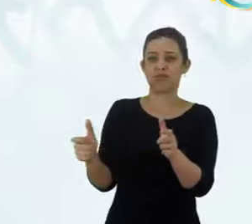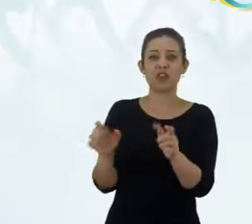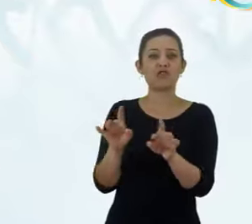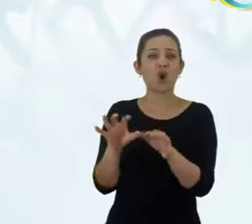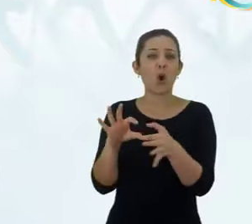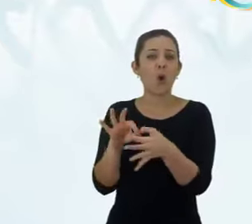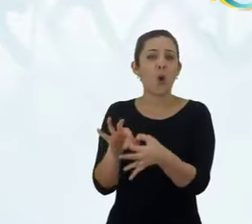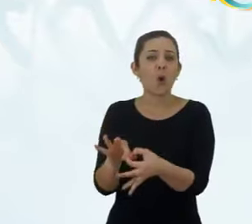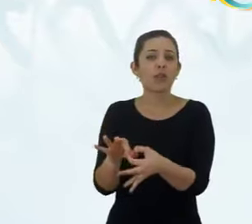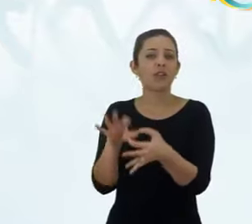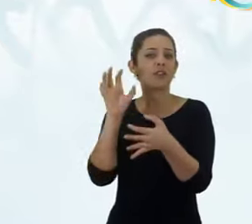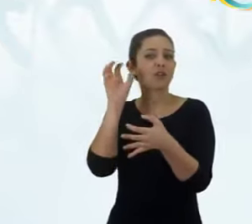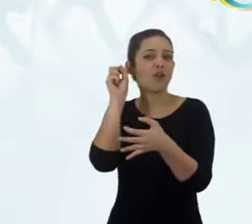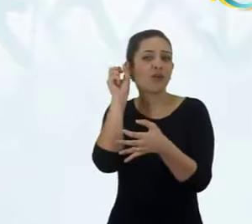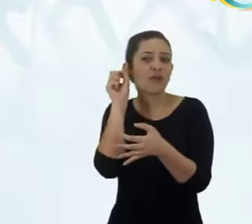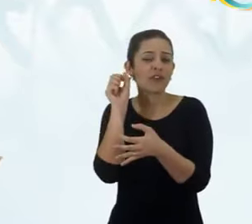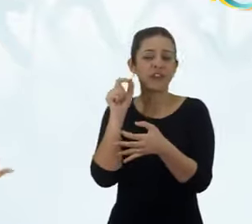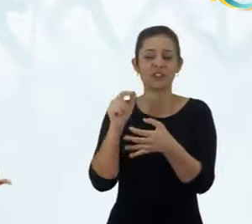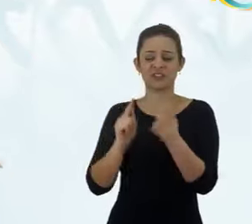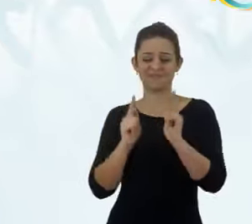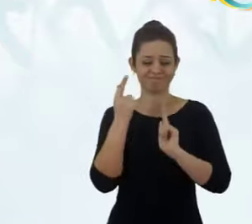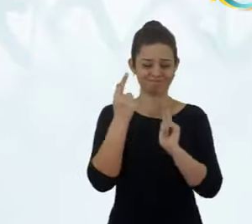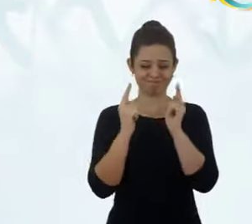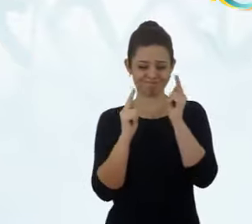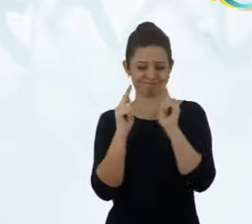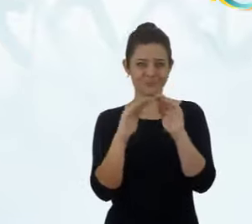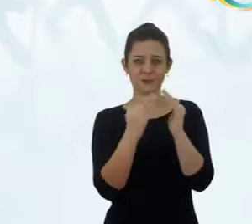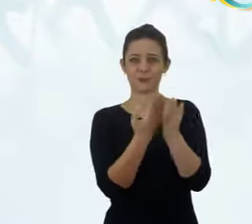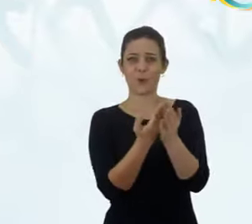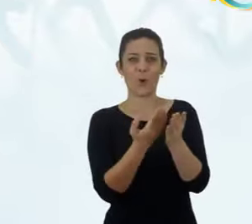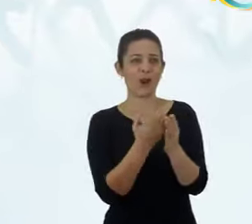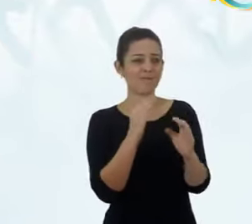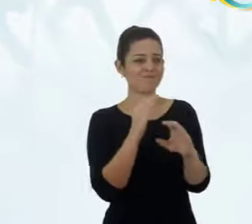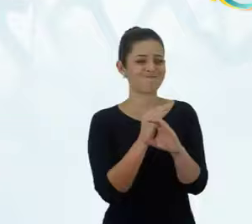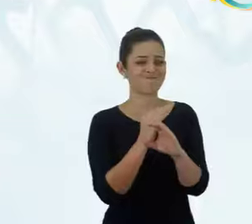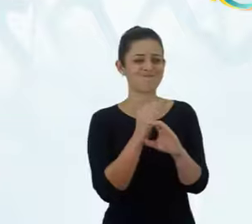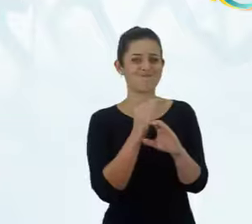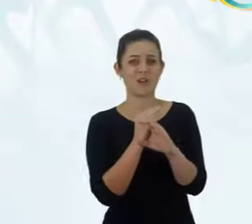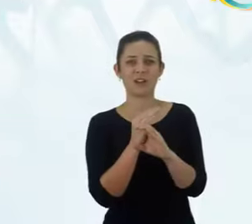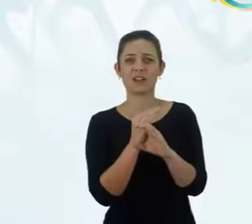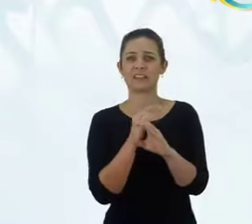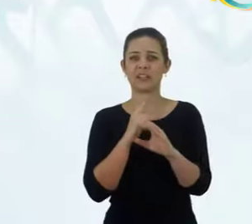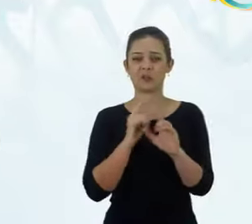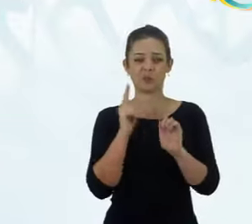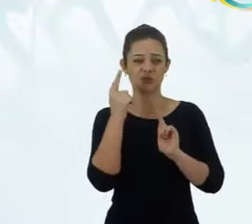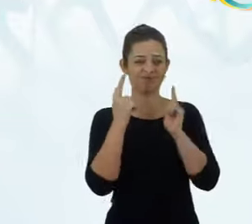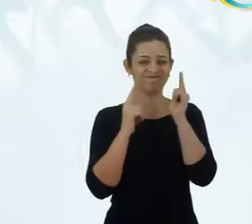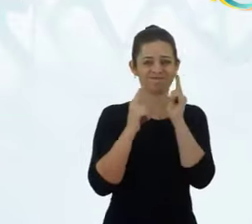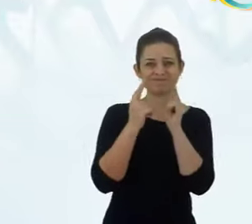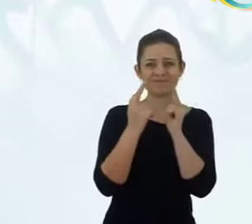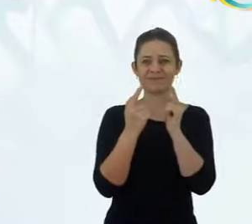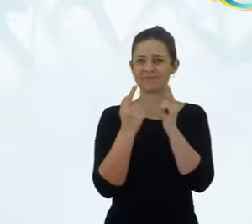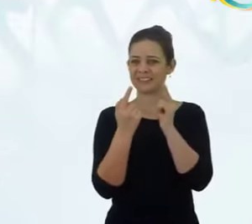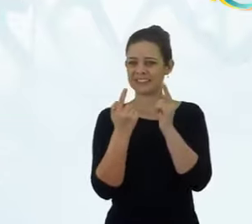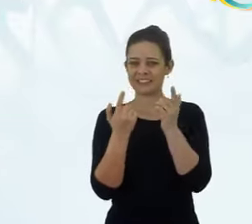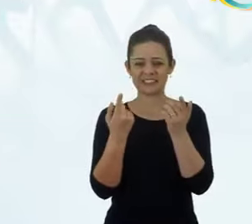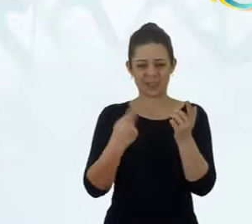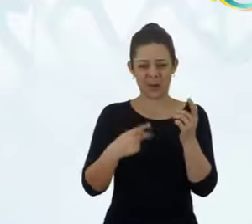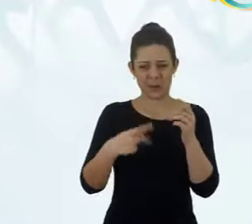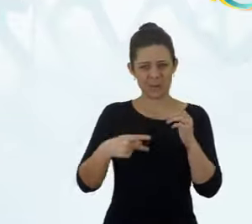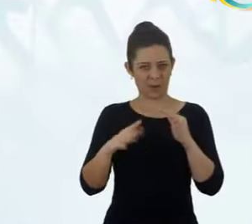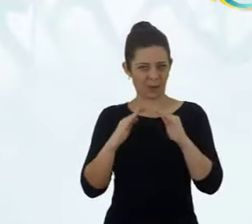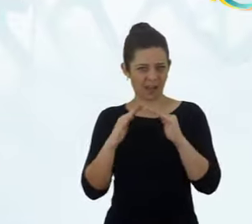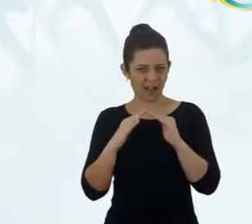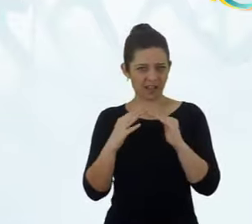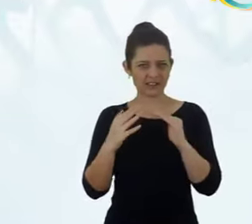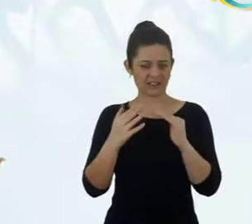realmente viviam só num contexto de ouvintes e aí quando eles vêm para a escola eles não têm a Libras, eles têm uma comunicação realmente caseira,